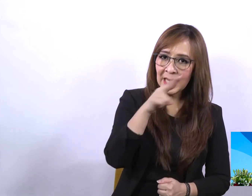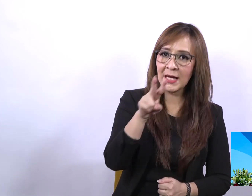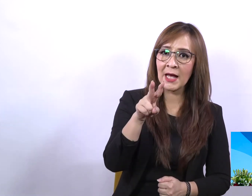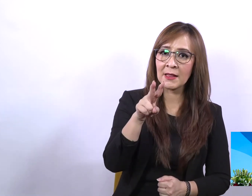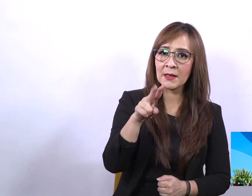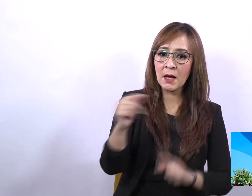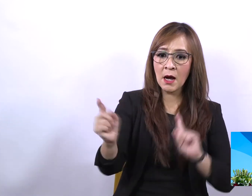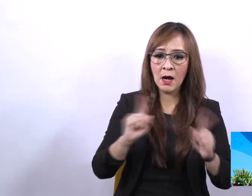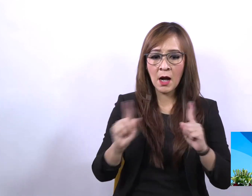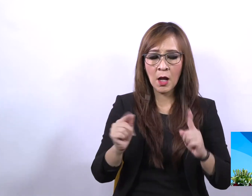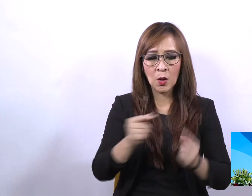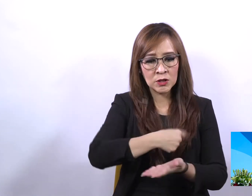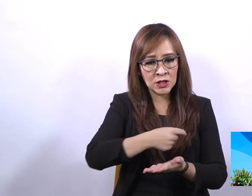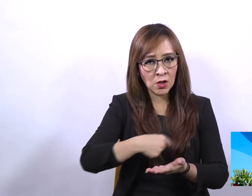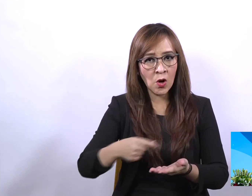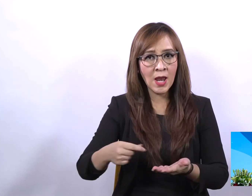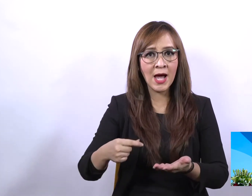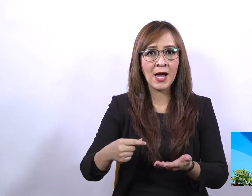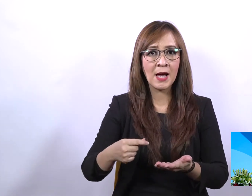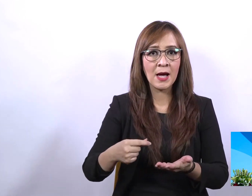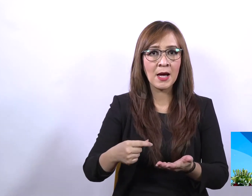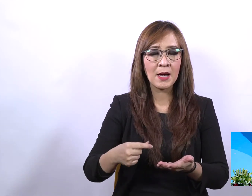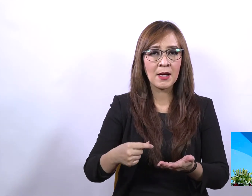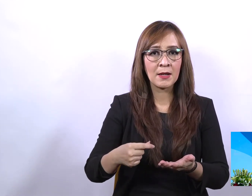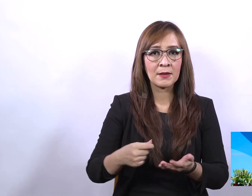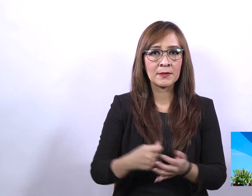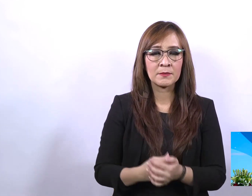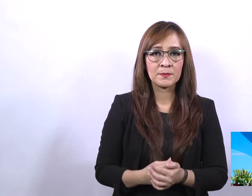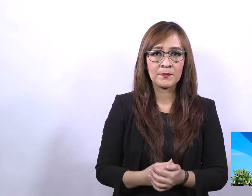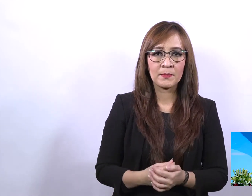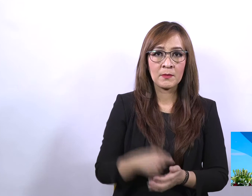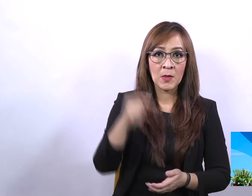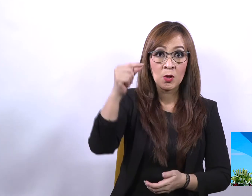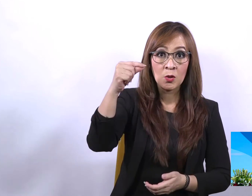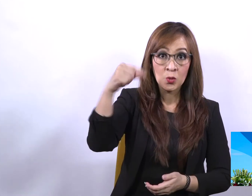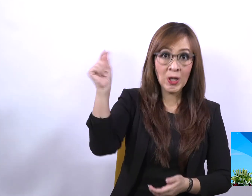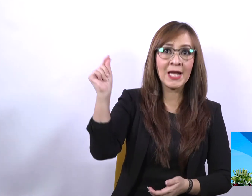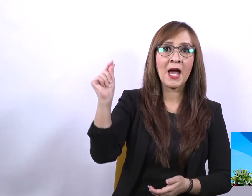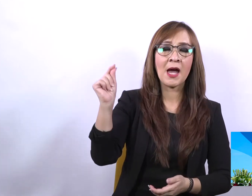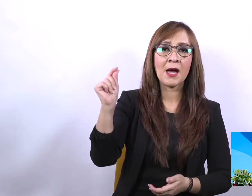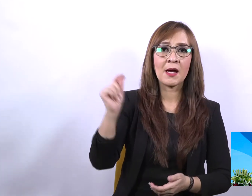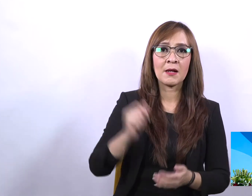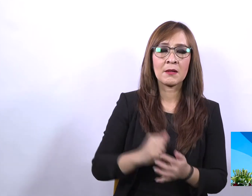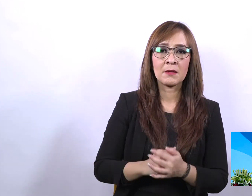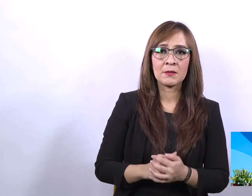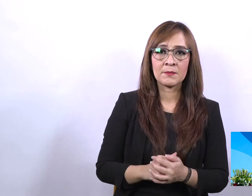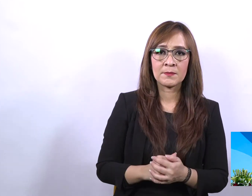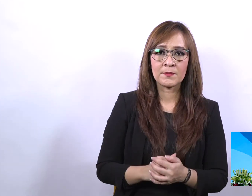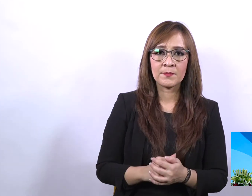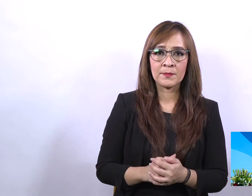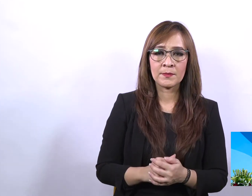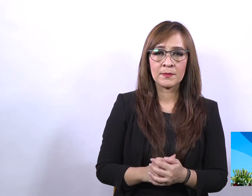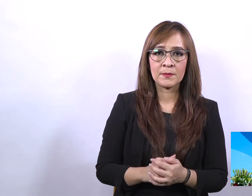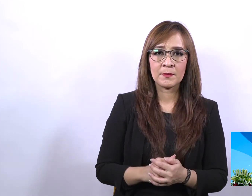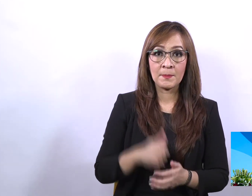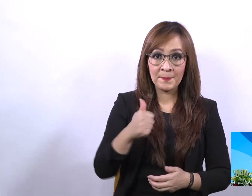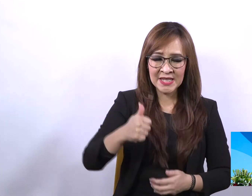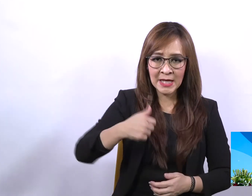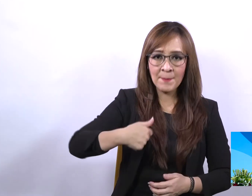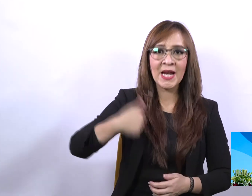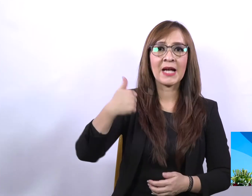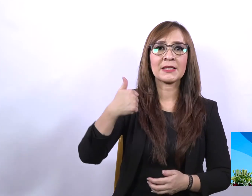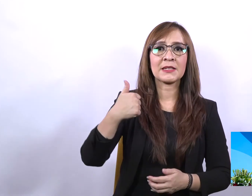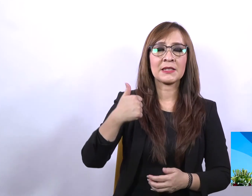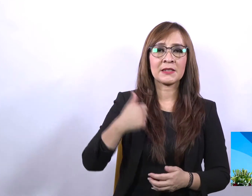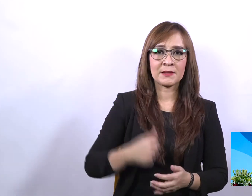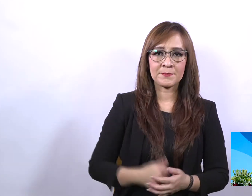sekolah Hai sampai mendapat Master sampai mendapat doktor Hai saya dapat bersyukur pada